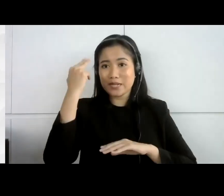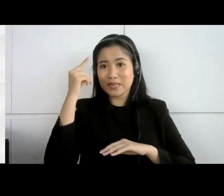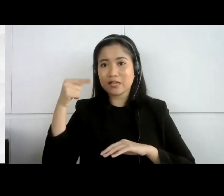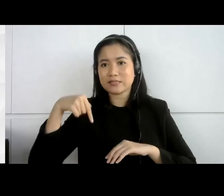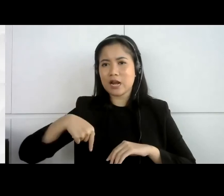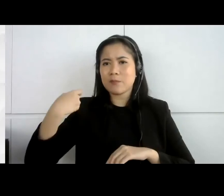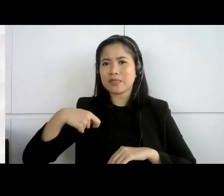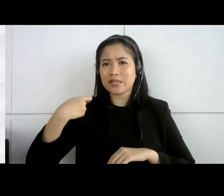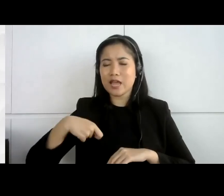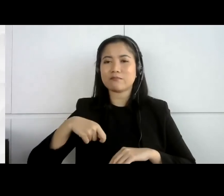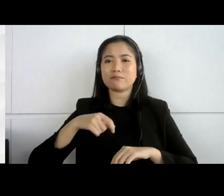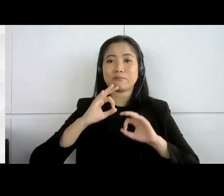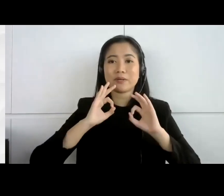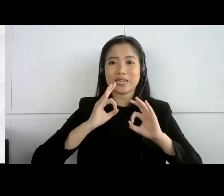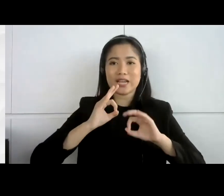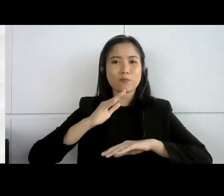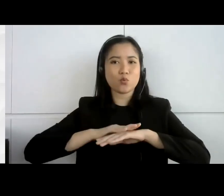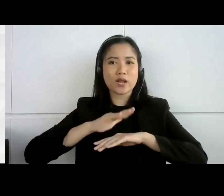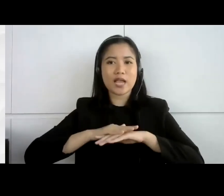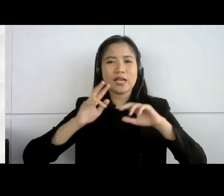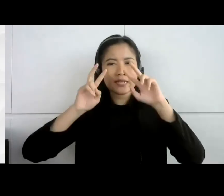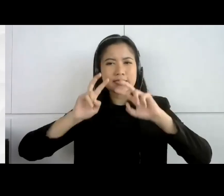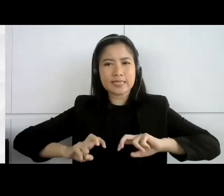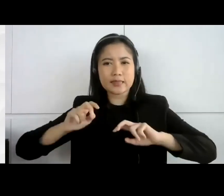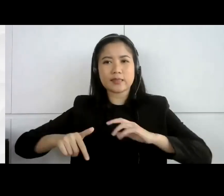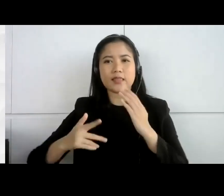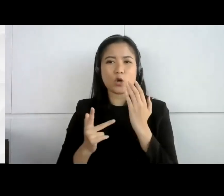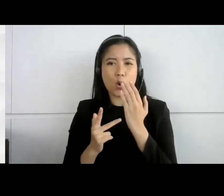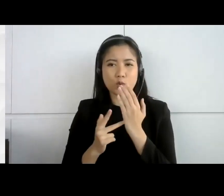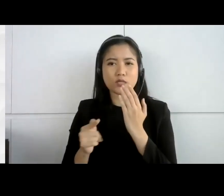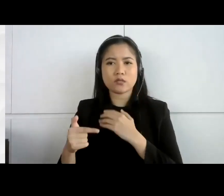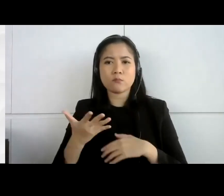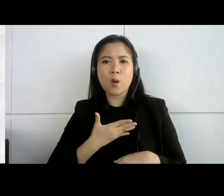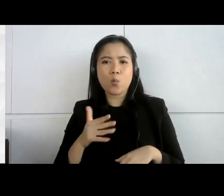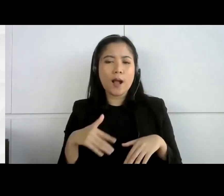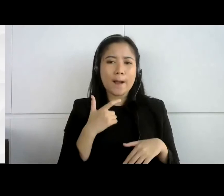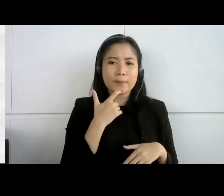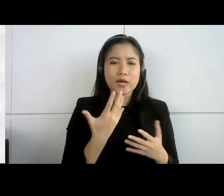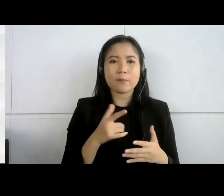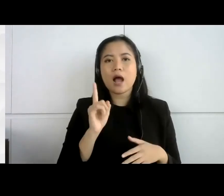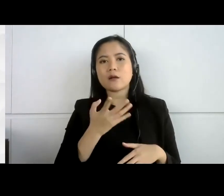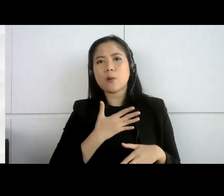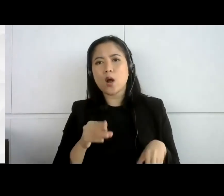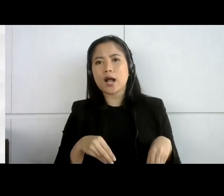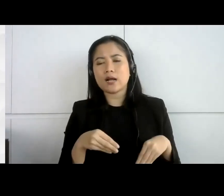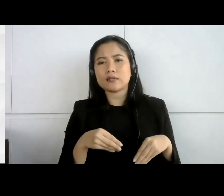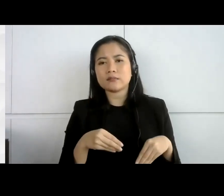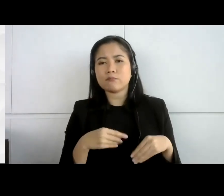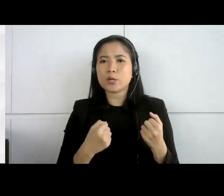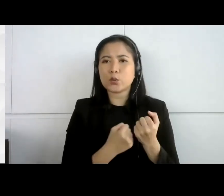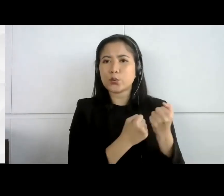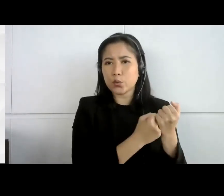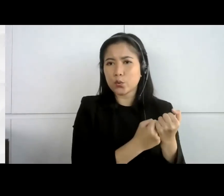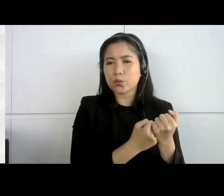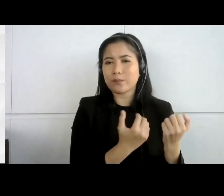Pendidikan, Kebudayaan, Riset, dan Teknologi, mencoba memberikan keberpihakan kepada